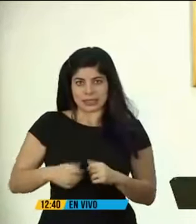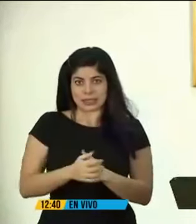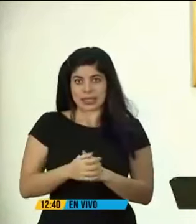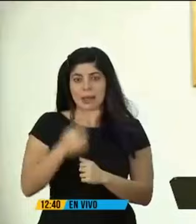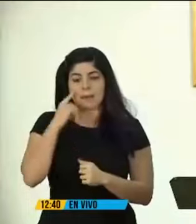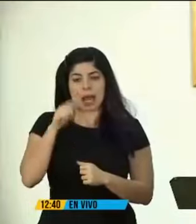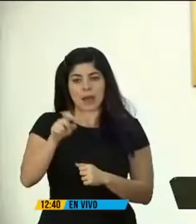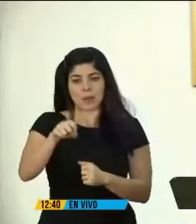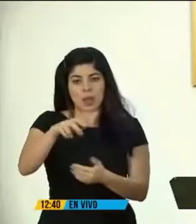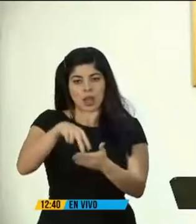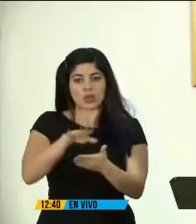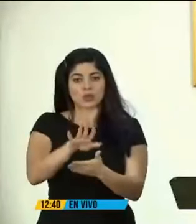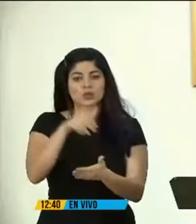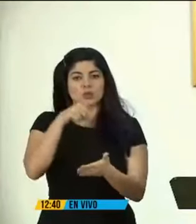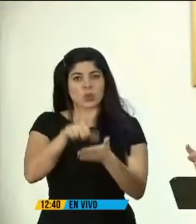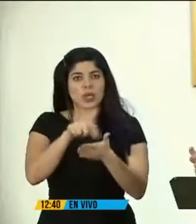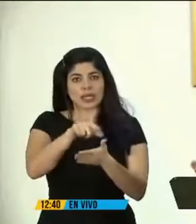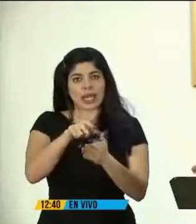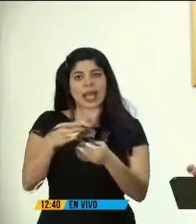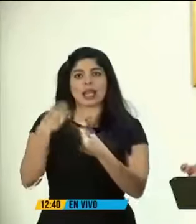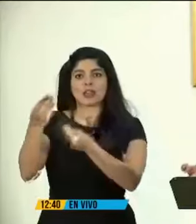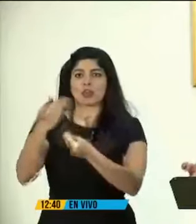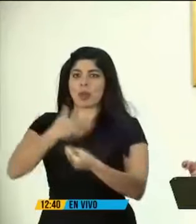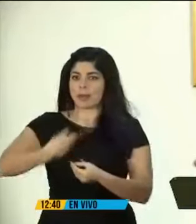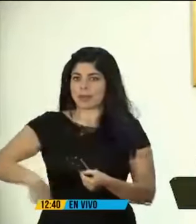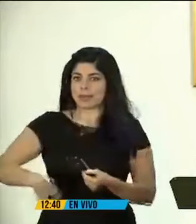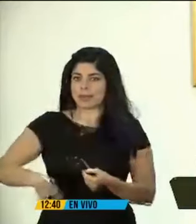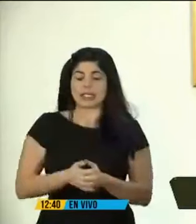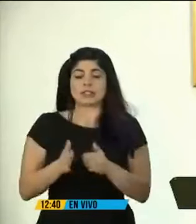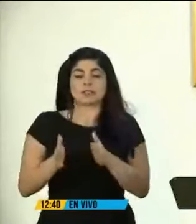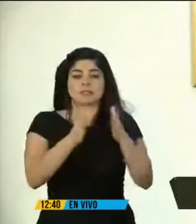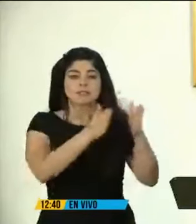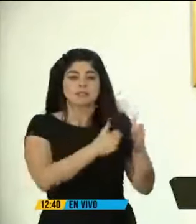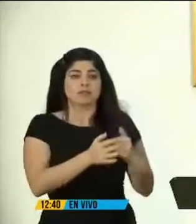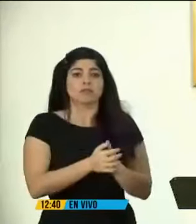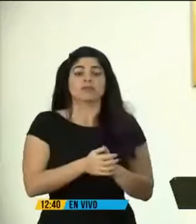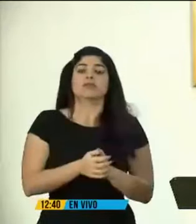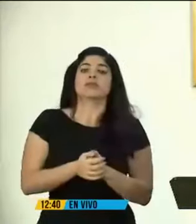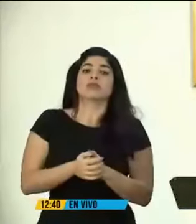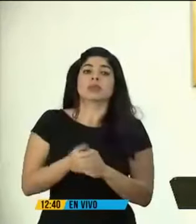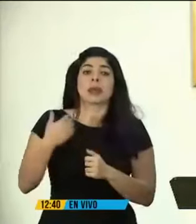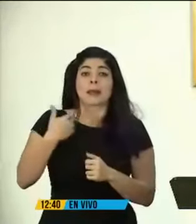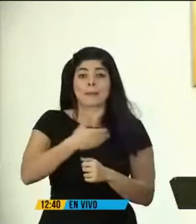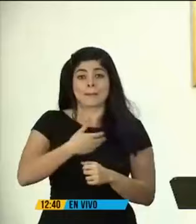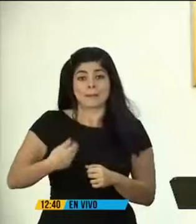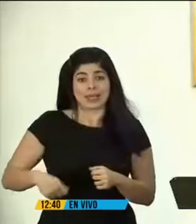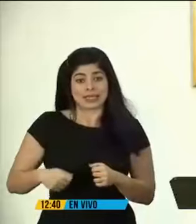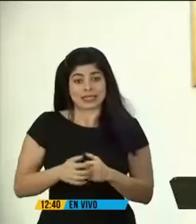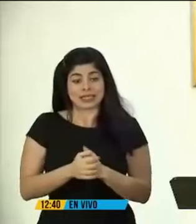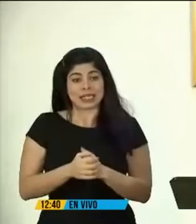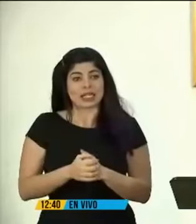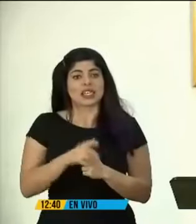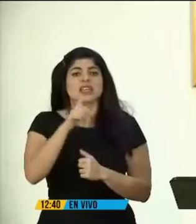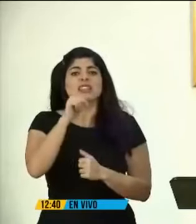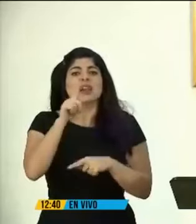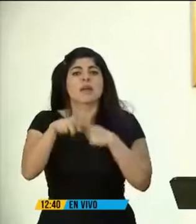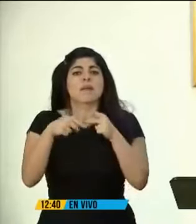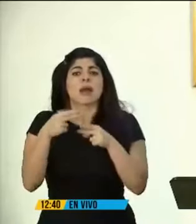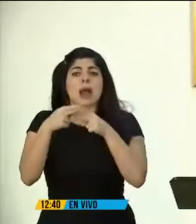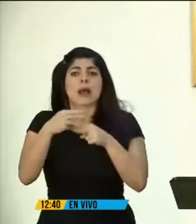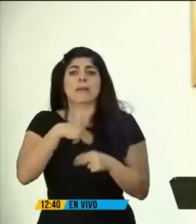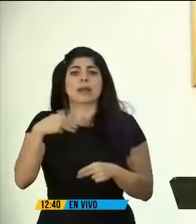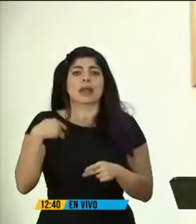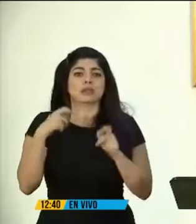que él pudiera leer la carta que ha recibido el señor presidente. En cuanto a la decisión del señor presidente de quién va a nombrar como ministro o